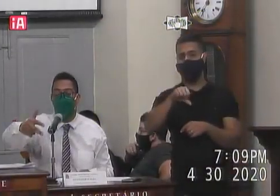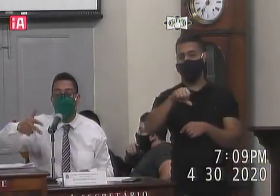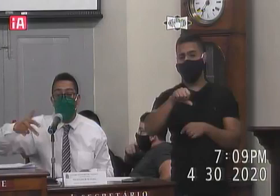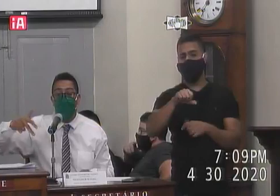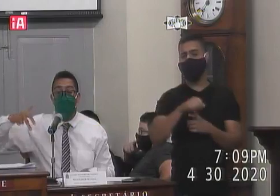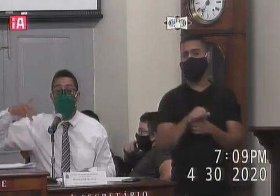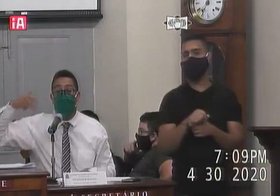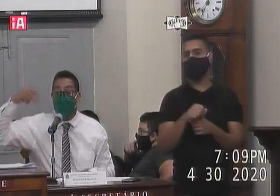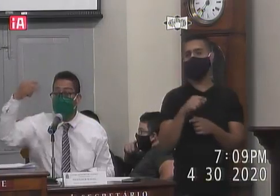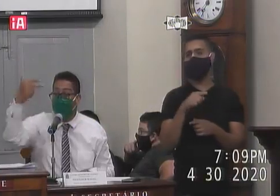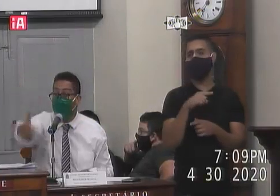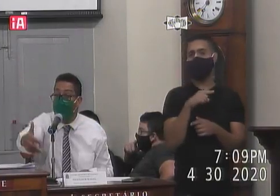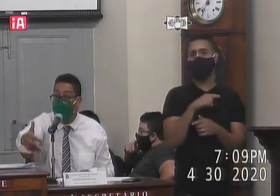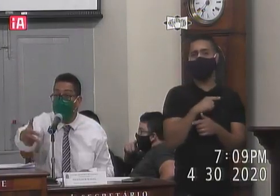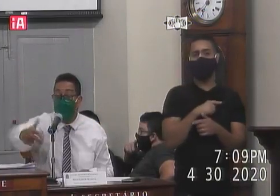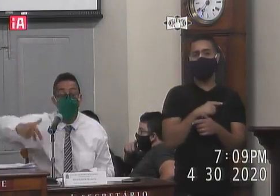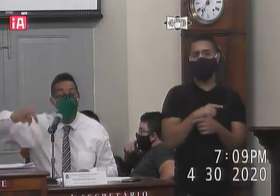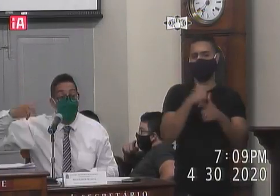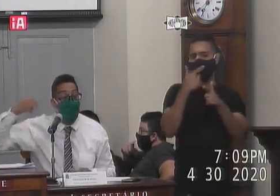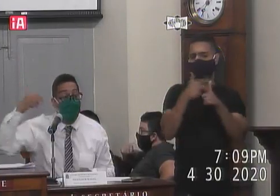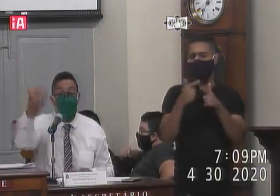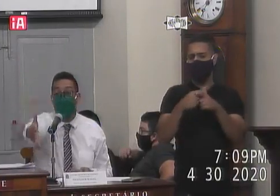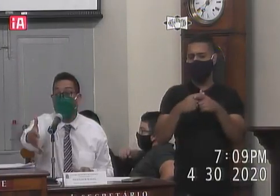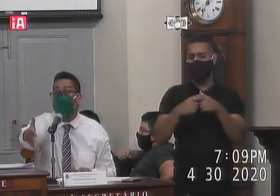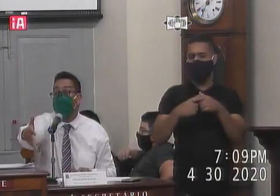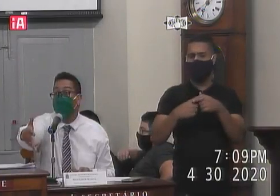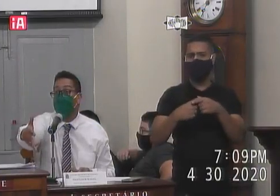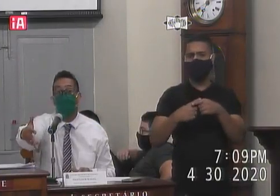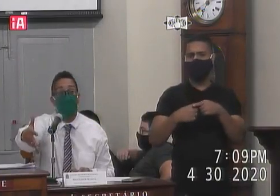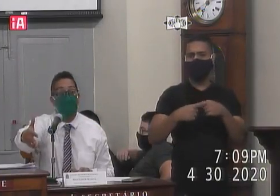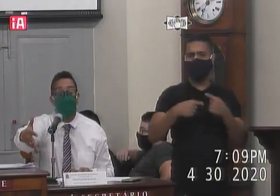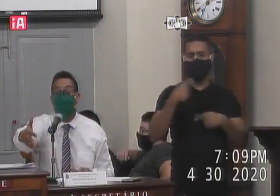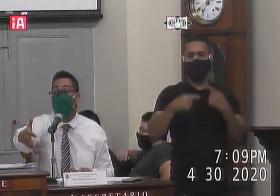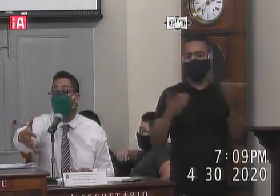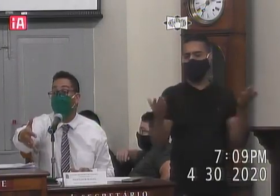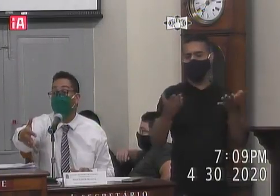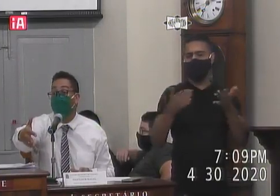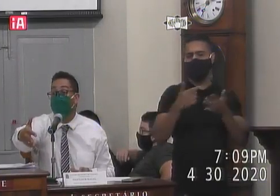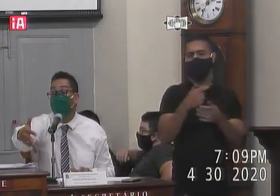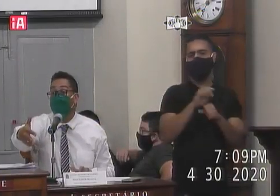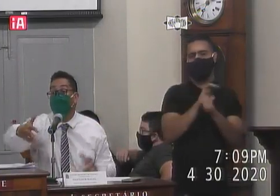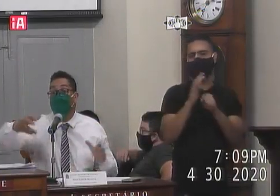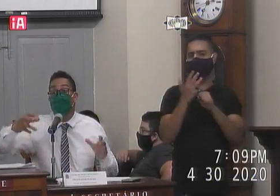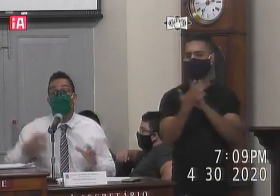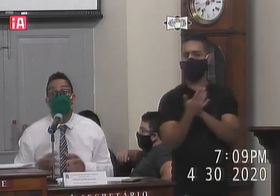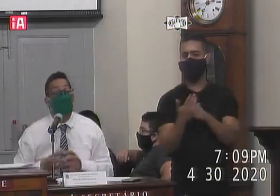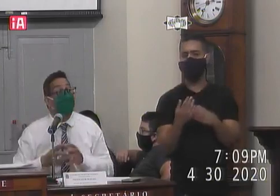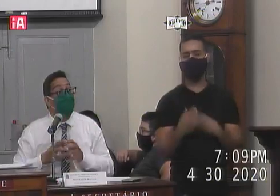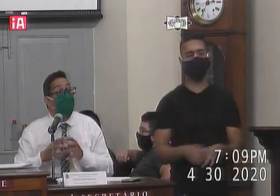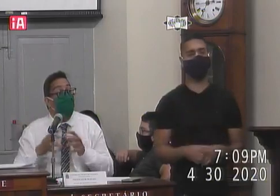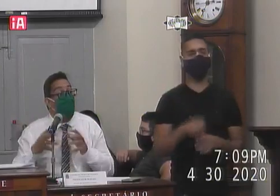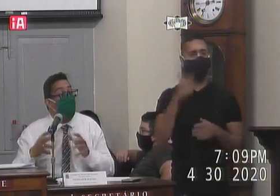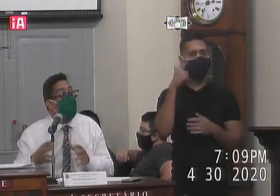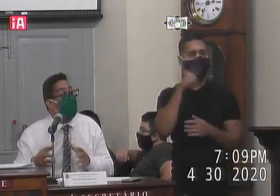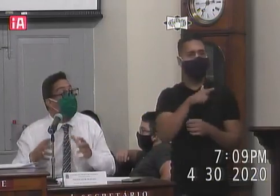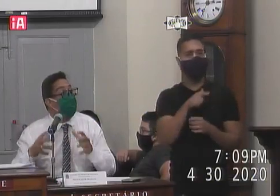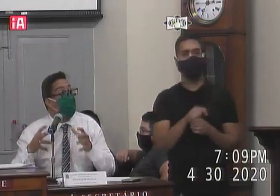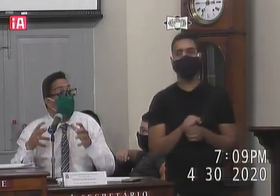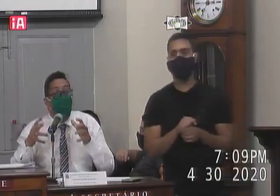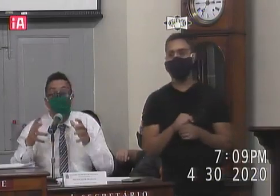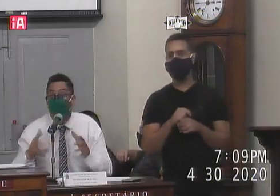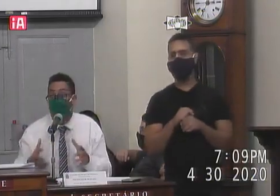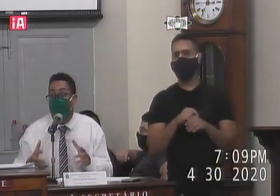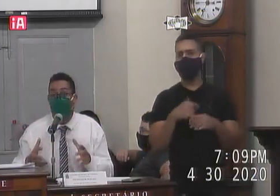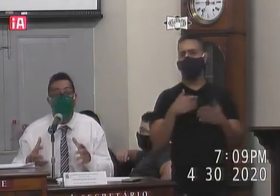nós pegamos uma crise política. Em 2020, o Covid-19. Então, para qualquer